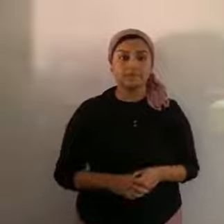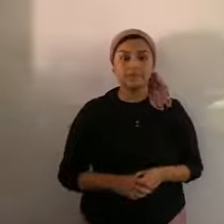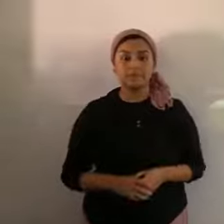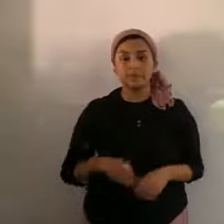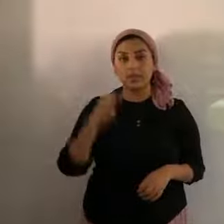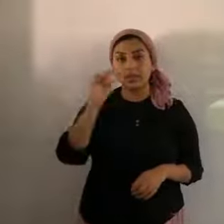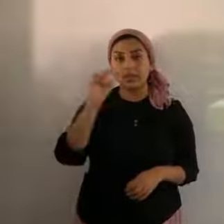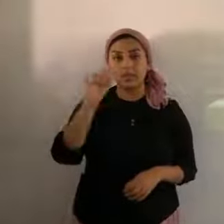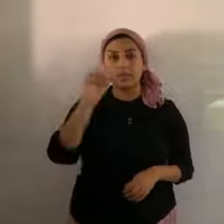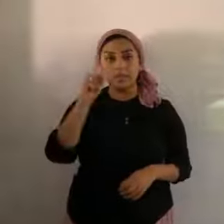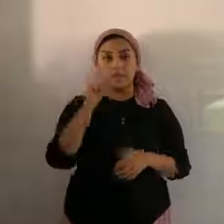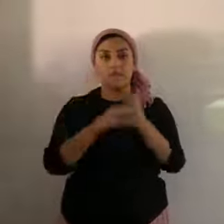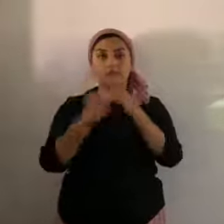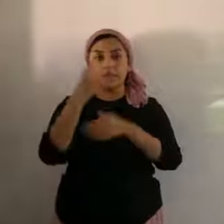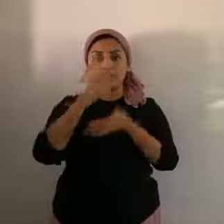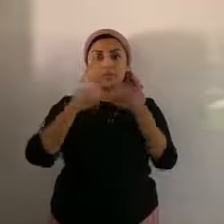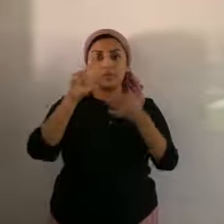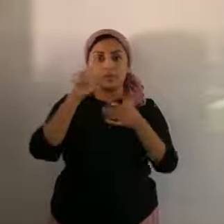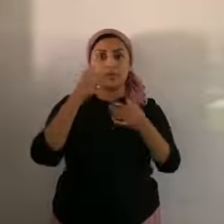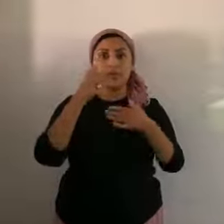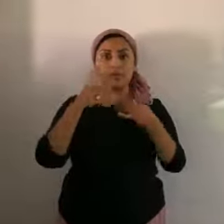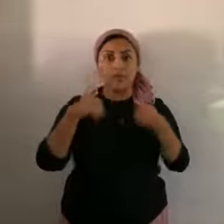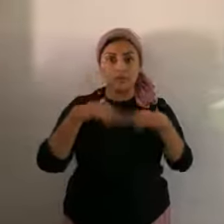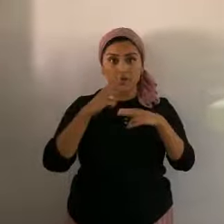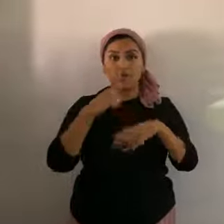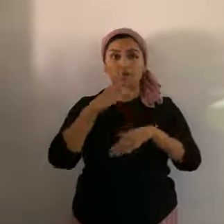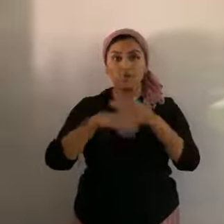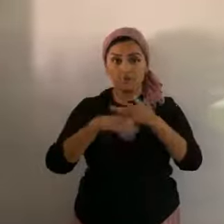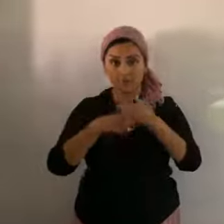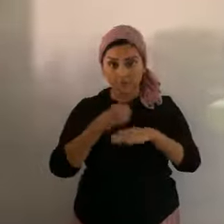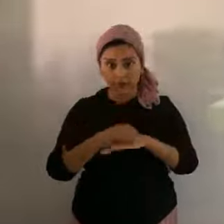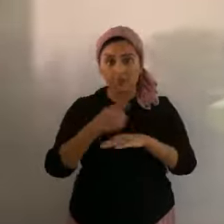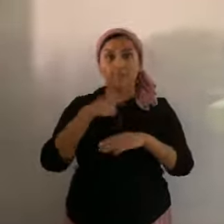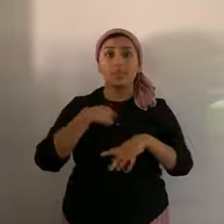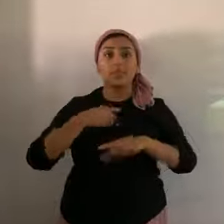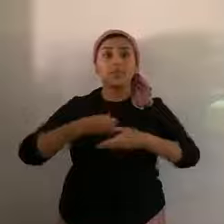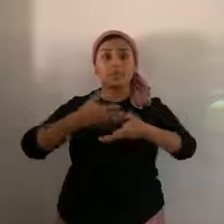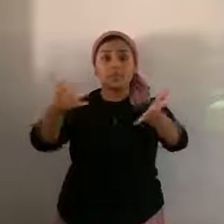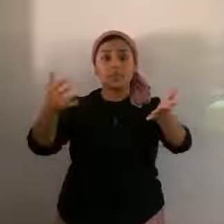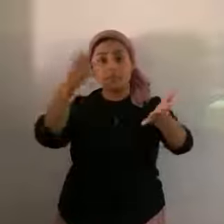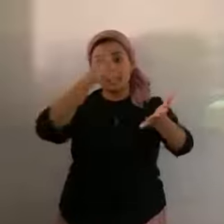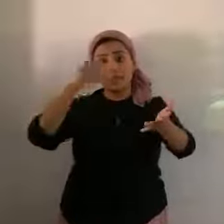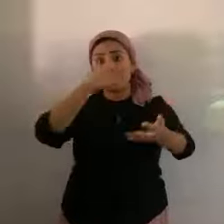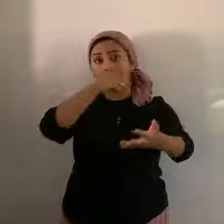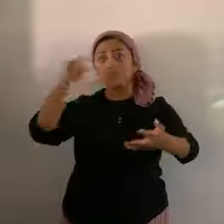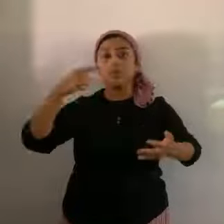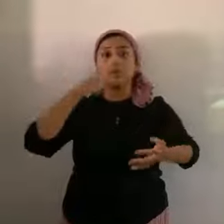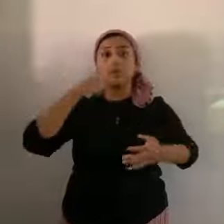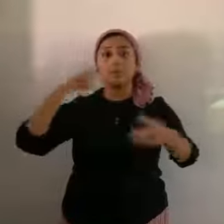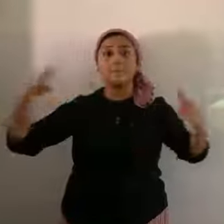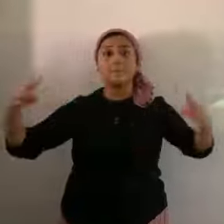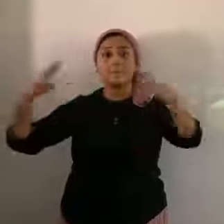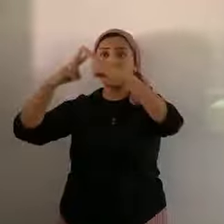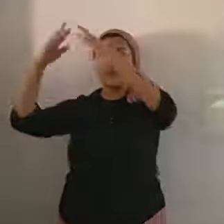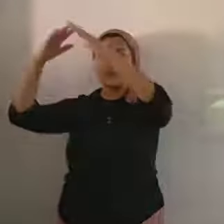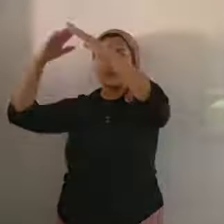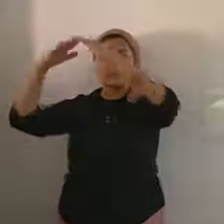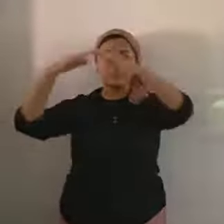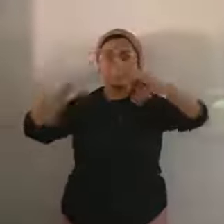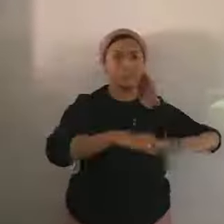Marcos 11, 23. Cuando lo tengan me dicen un amén. Porque de cierto os digo que cualquiera que dijere a este monte, quítate y échate en el